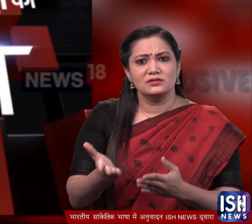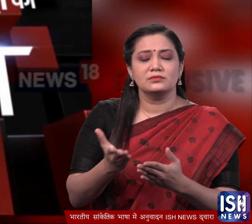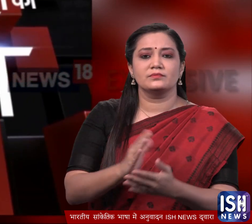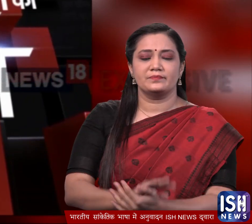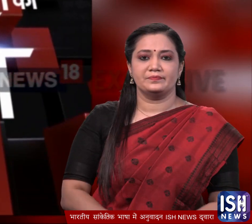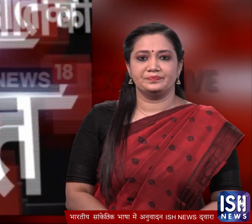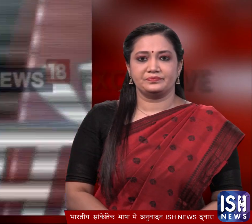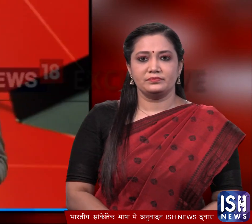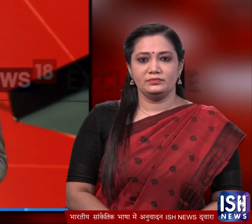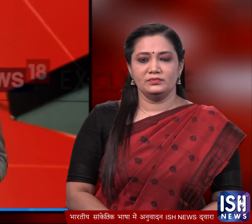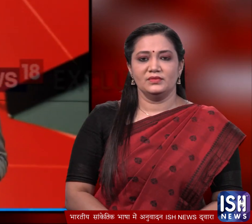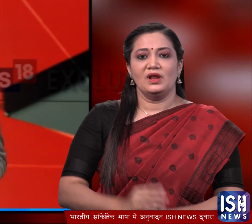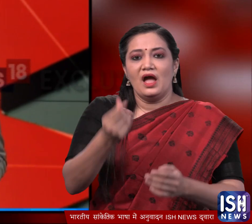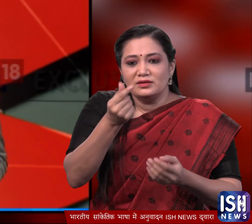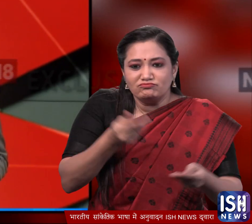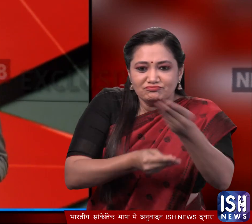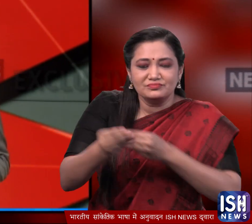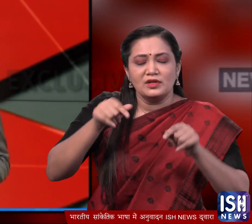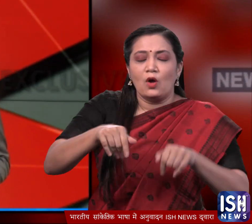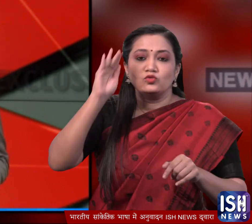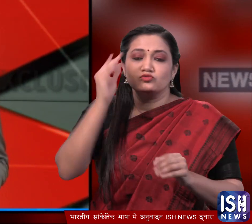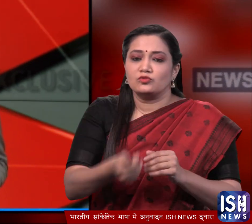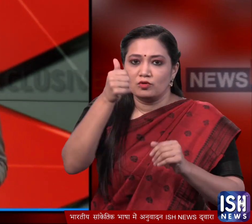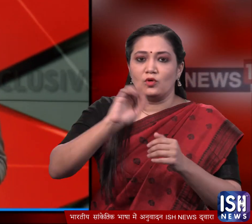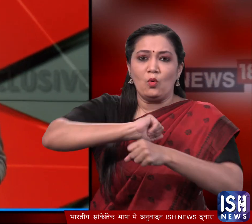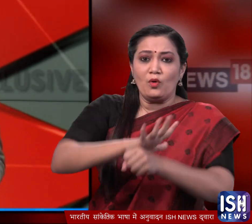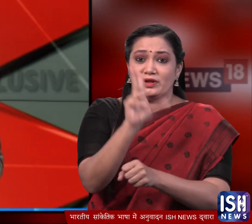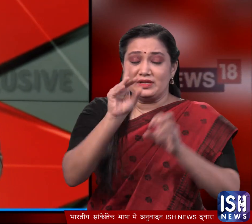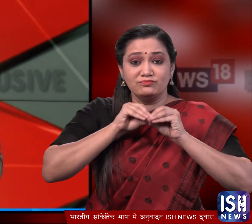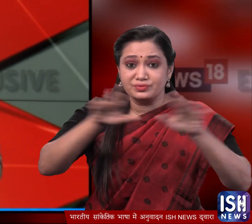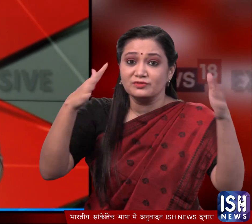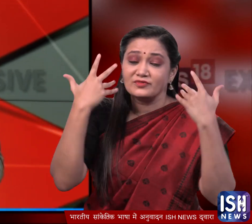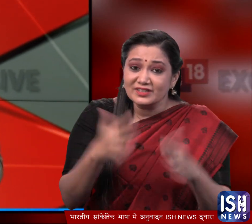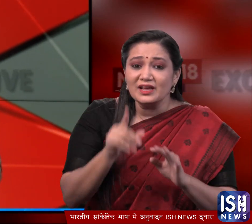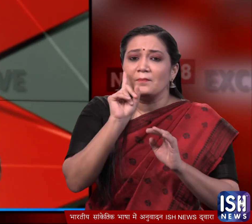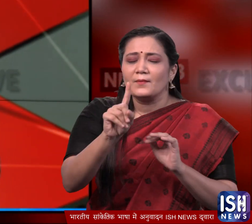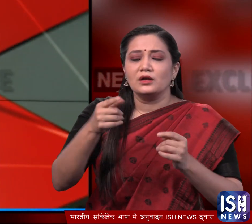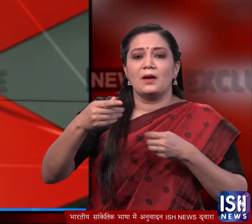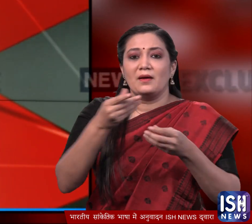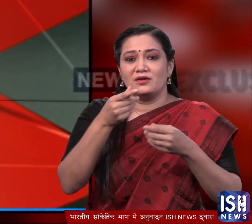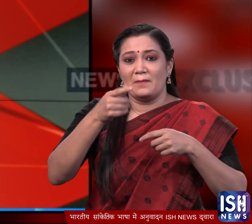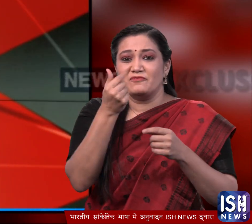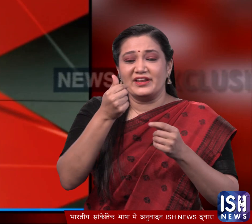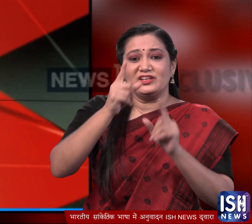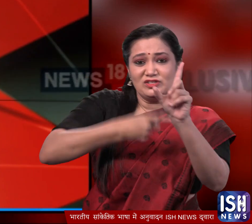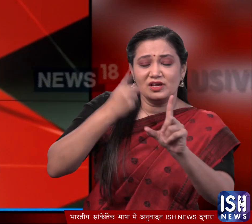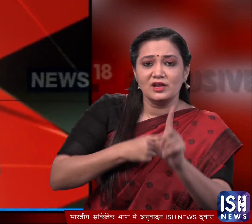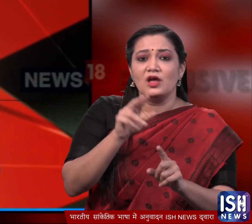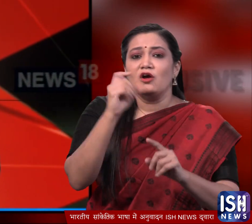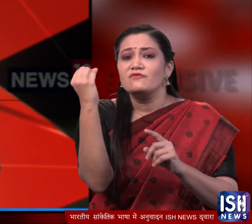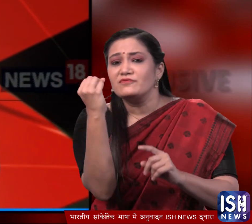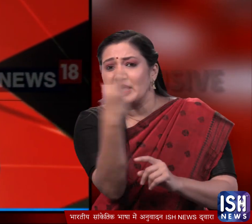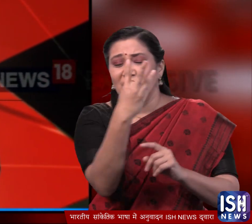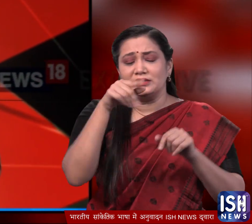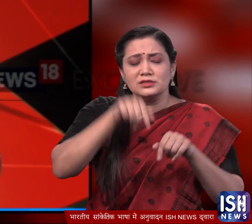मचाते हैं। आर्थिक मोर्चे पर देश के लिए एक अच्छी खबर आई। कोरोना वायरस की दूसरी लहर के बावजूद कारोबारी साल की पहली तिमाही में देश की